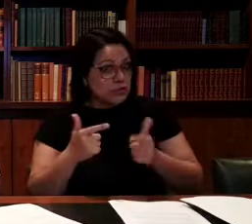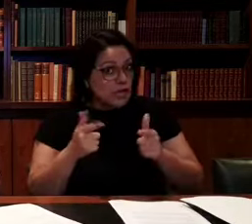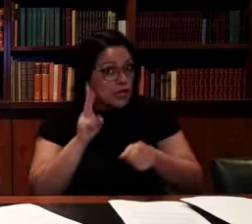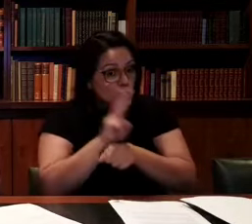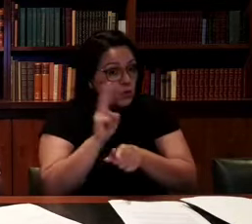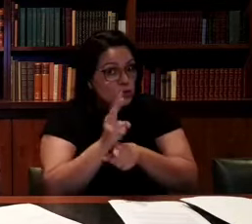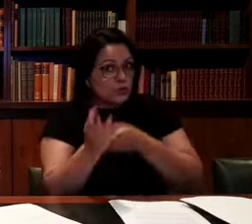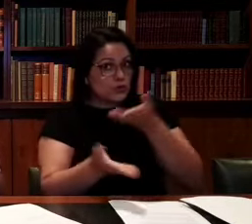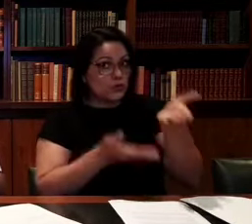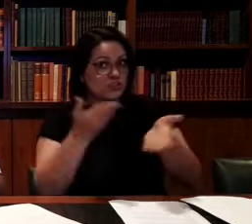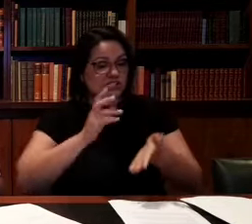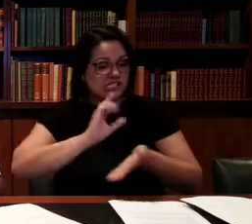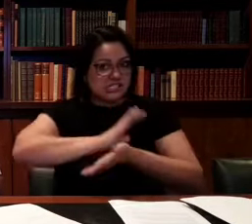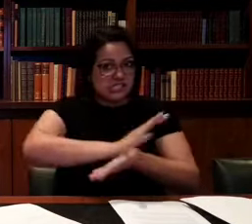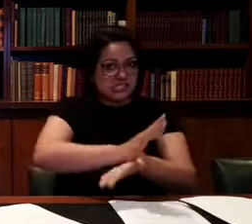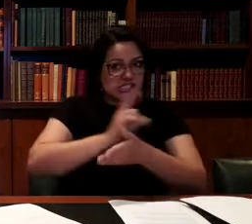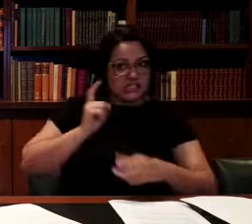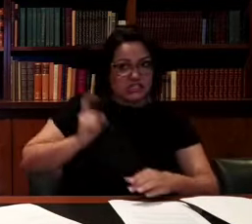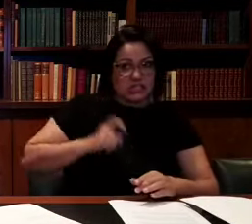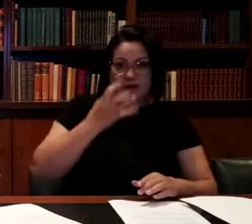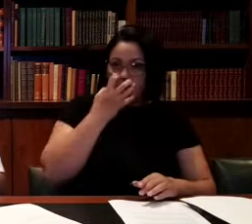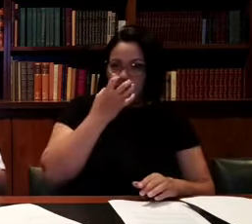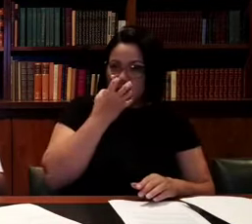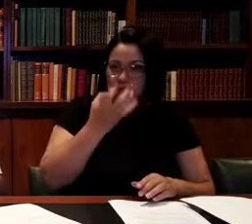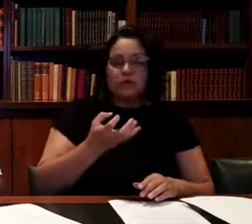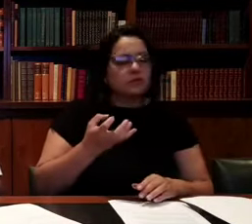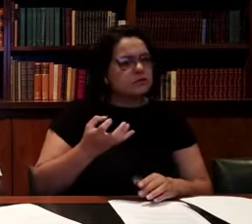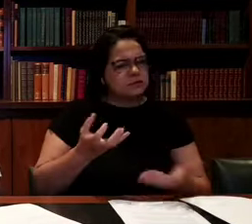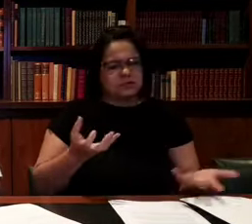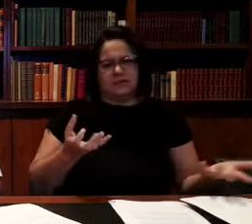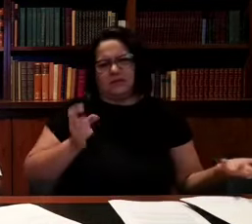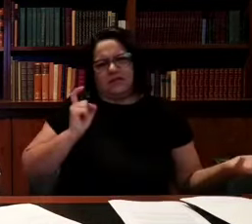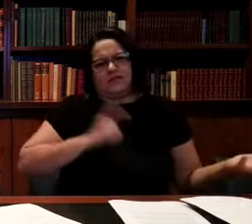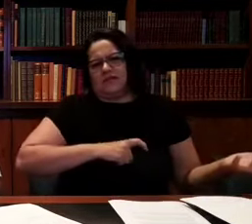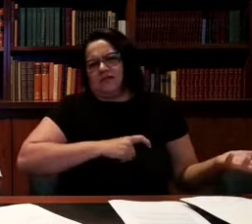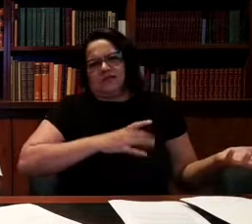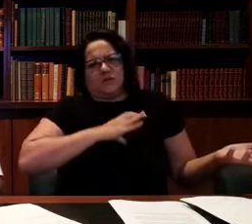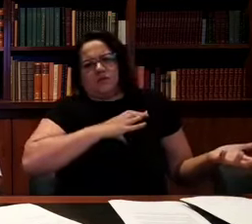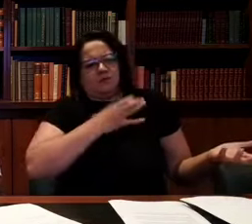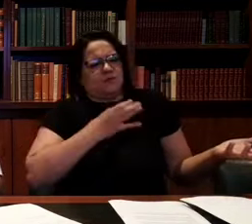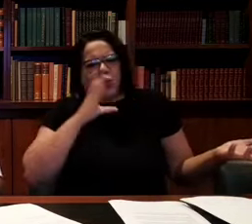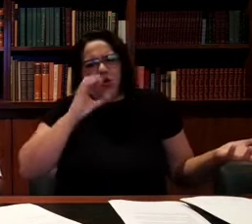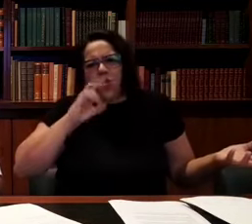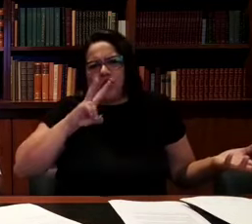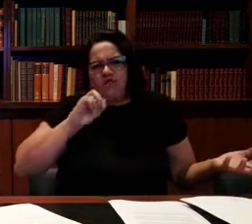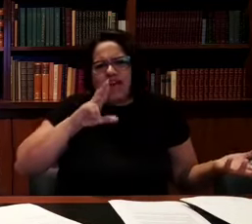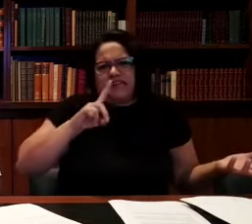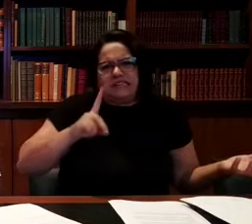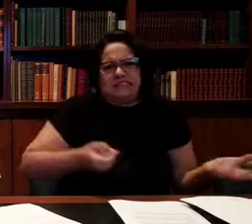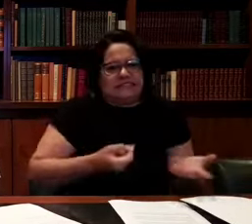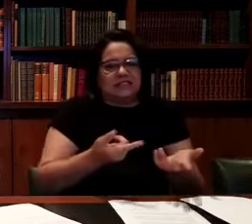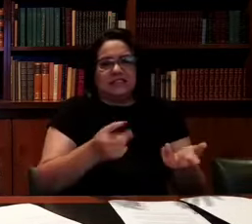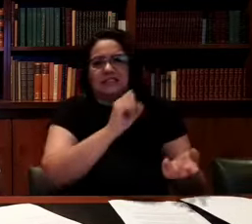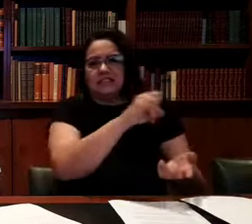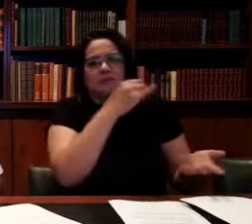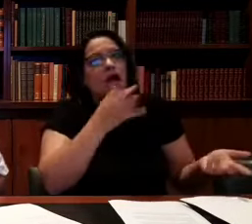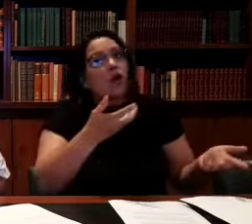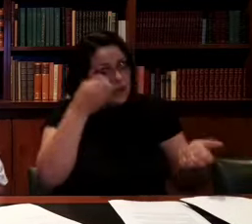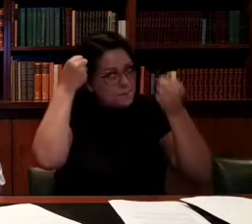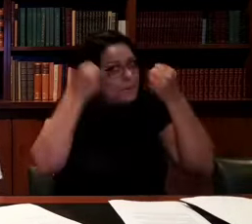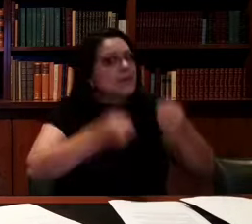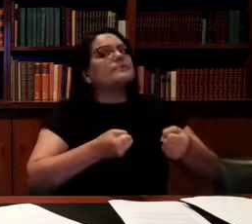tenho o devido cuidado né ou maltrata um cachorro que é uma covardia muito grande maltratar um cachorro mas não maltratar um animal doméstico a pena Tá bastante